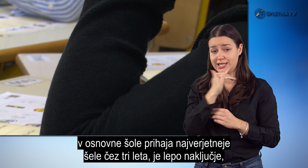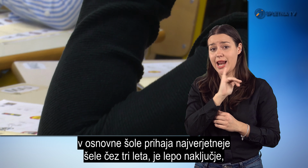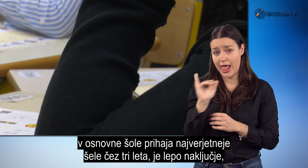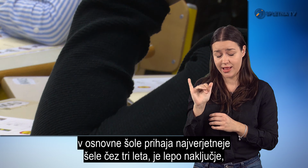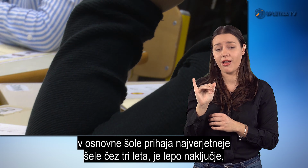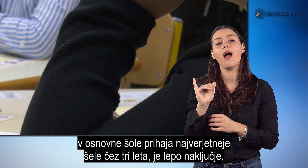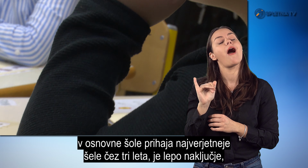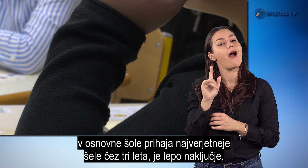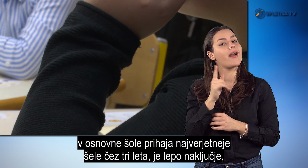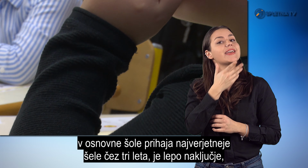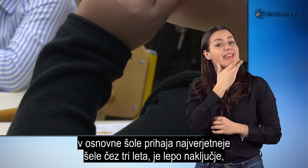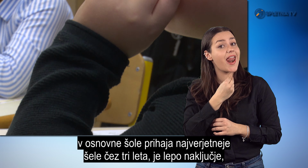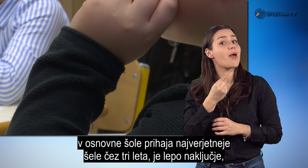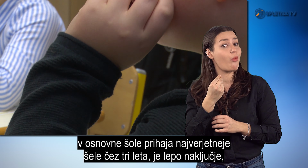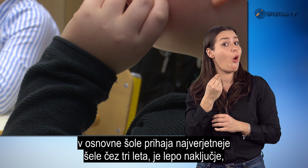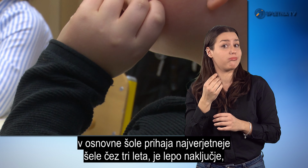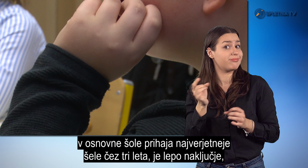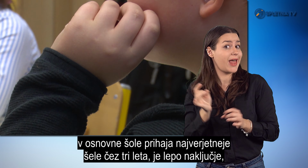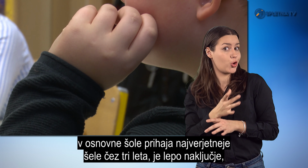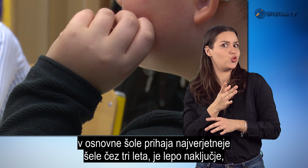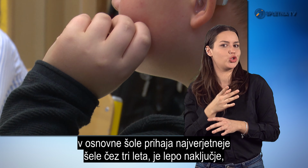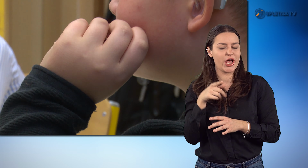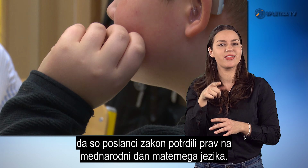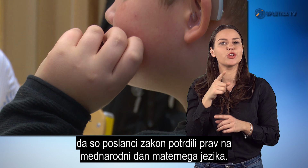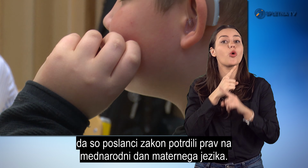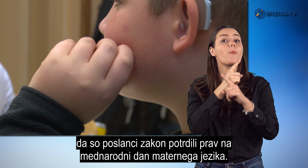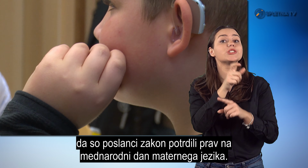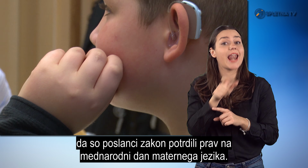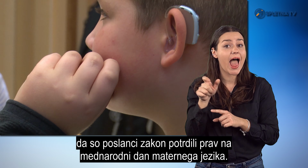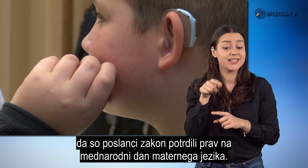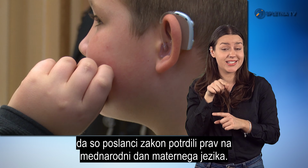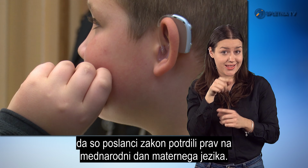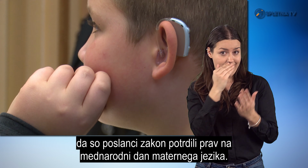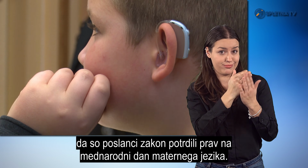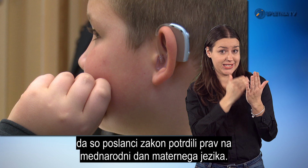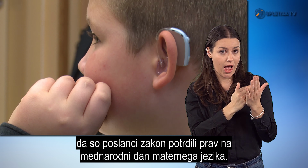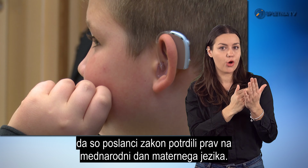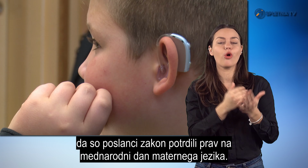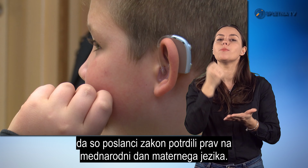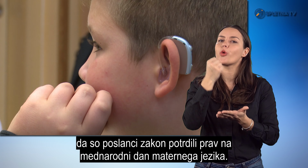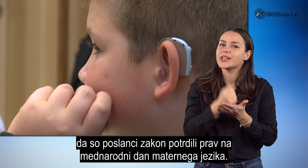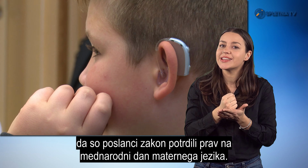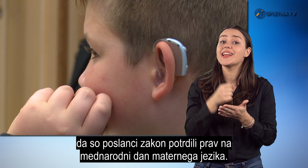so poslanci zakon potrdili prav na Mednarodni dan maternega jezika.